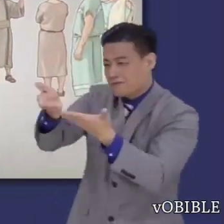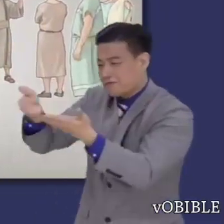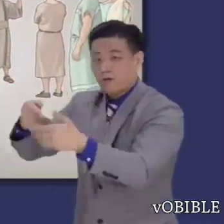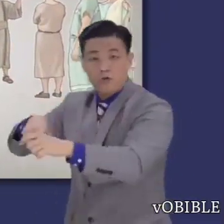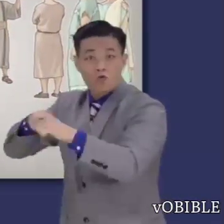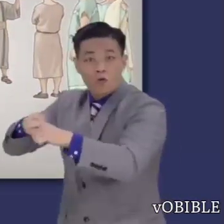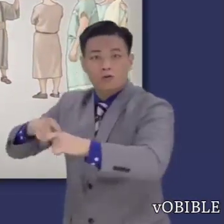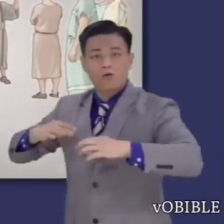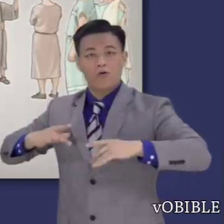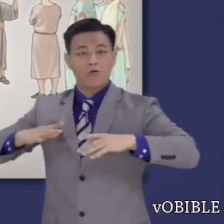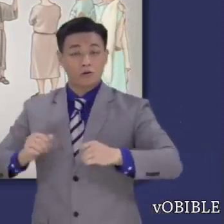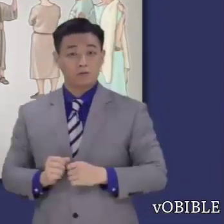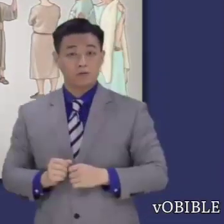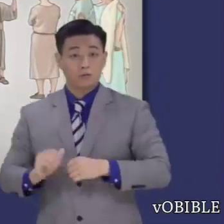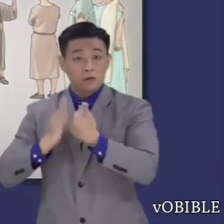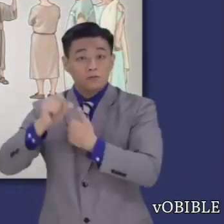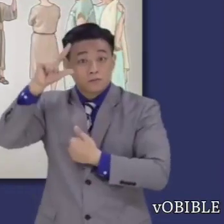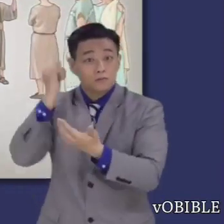的小银龛，并发了大财。